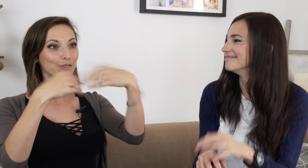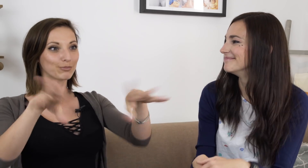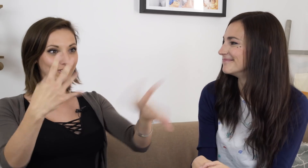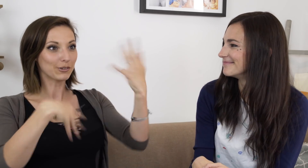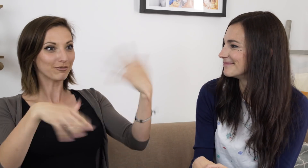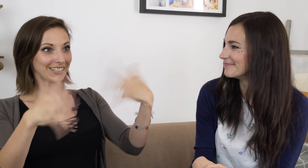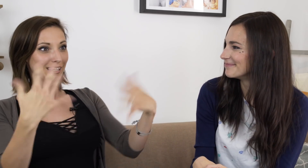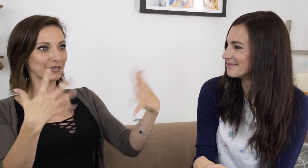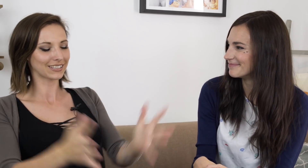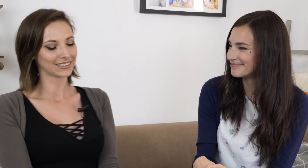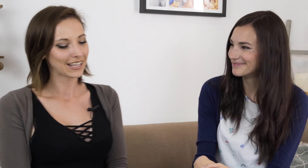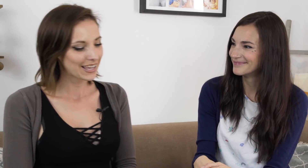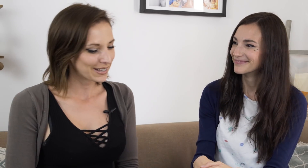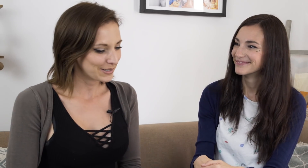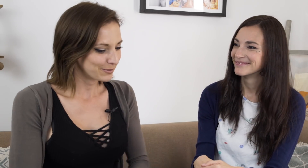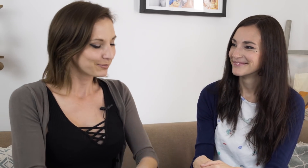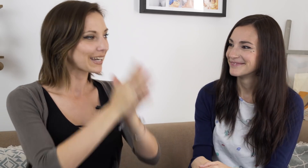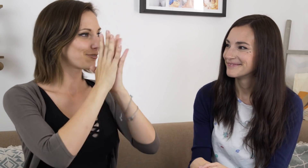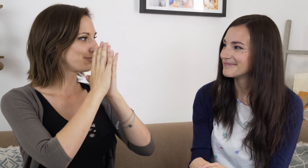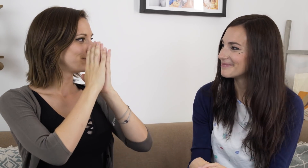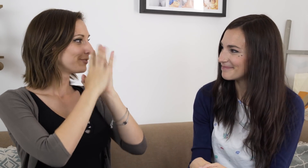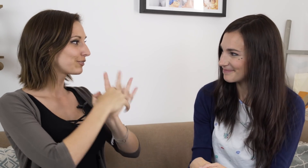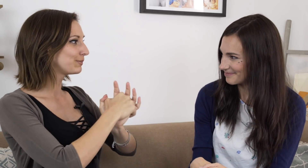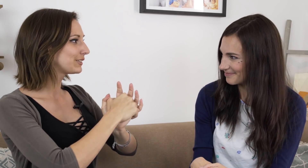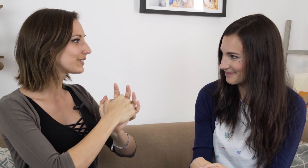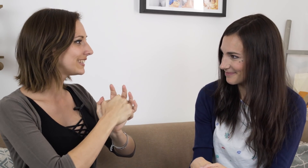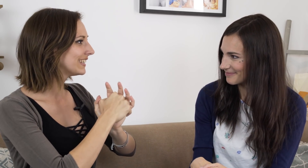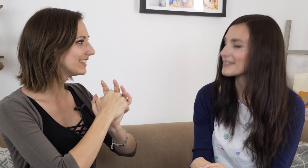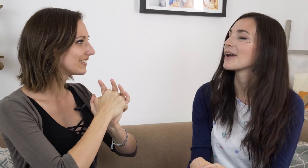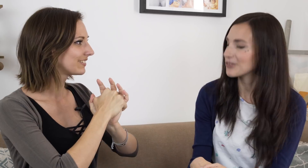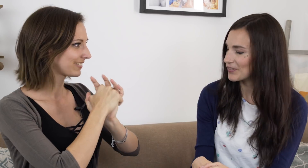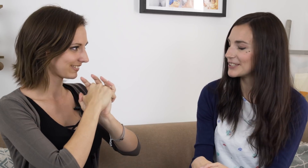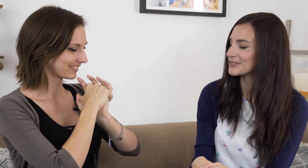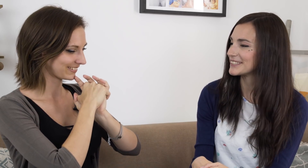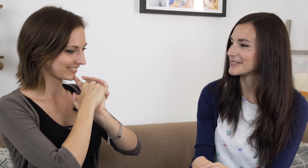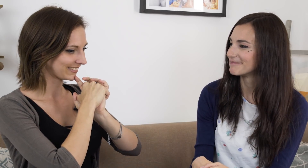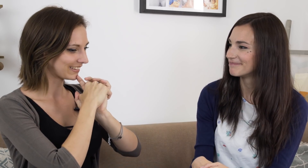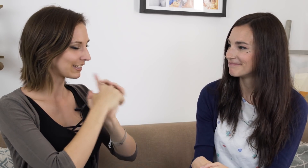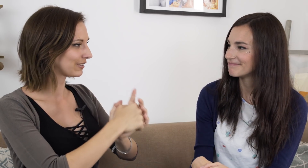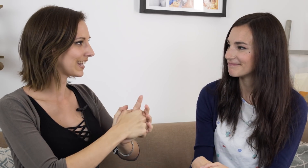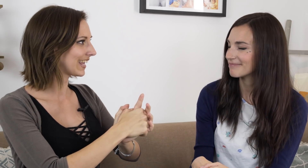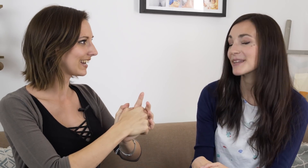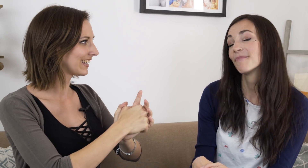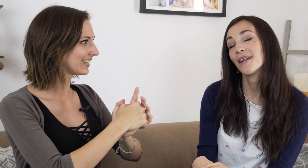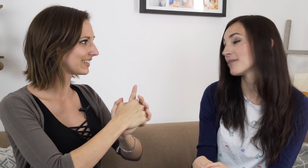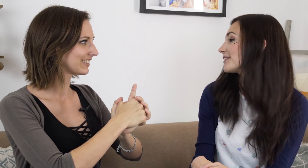toutes mes vidéos, on me voit déjà comme ça. Bref, on se fait une petite comptine. On se fait une comptine. T'as choisi laquelle? La préférée